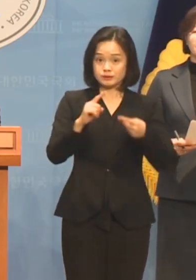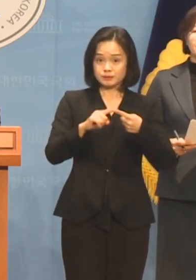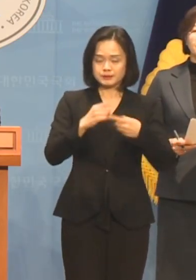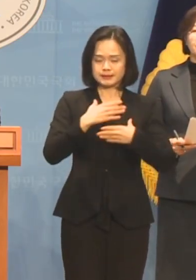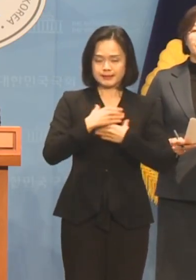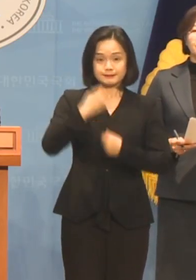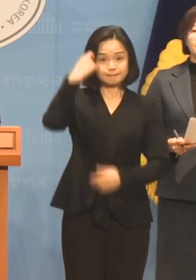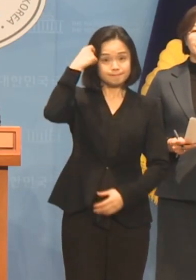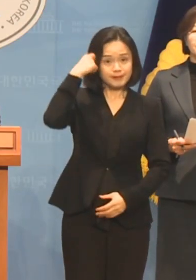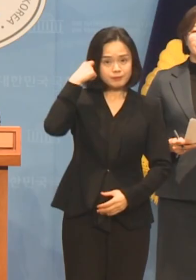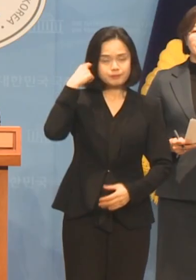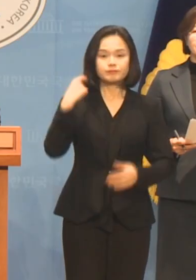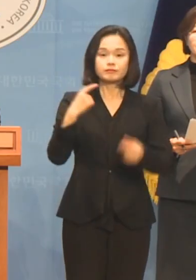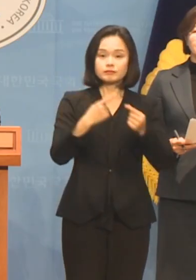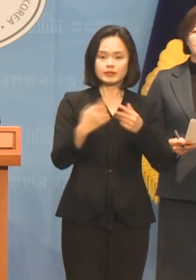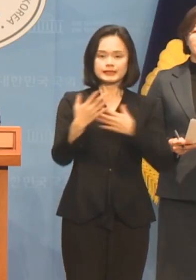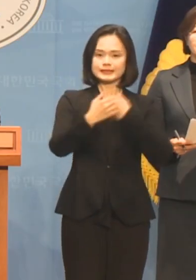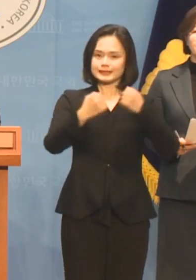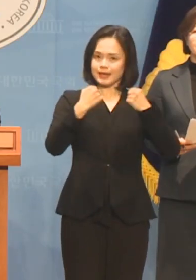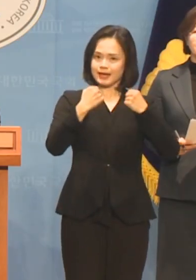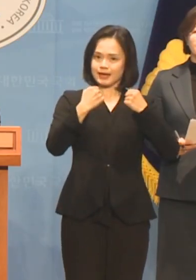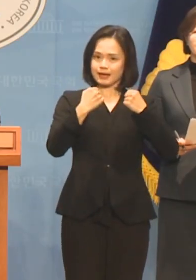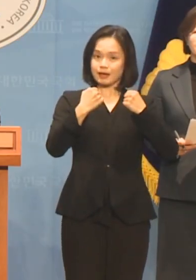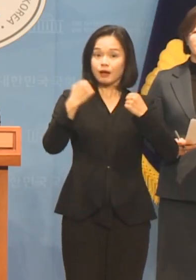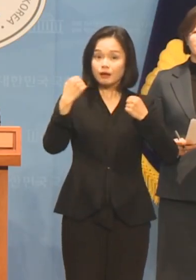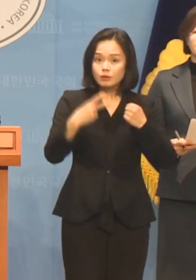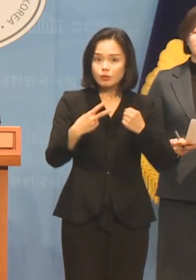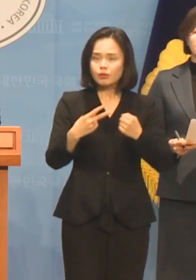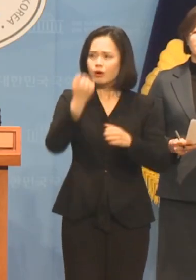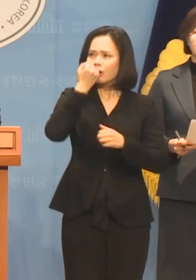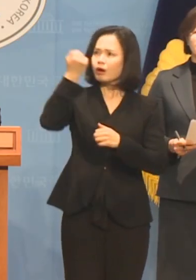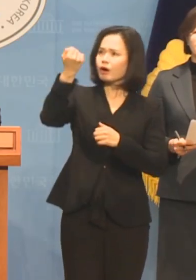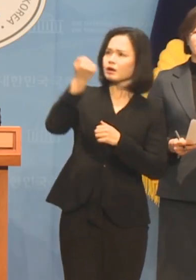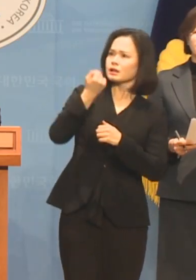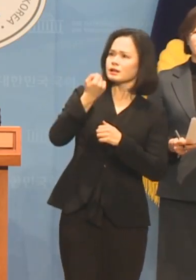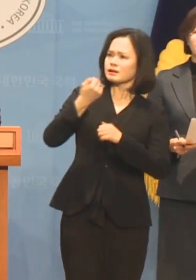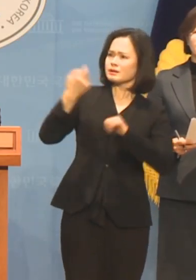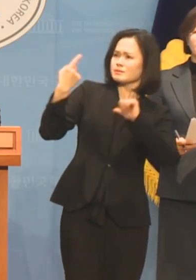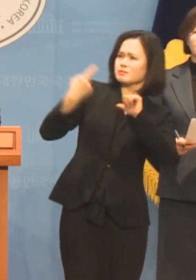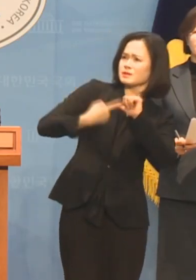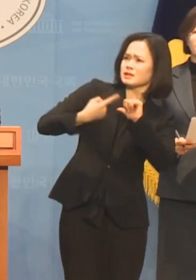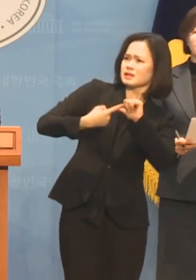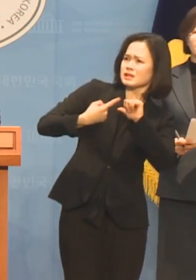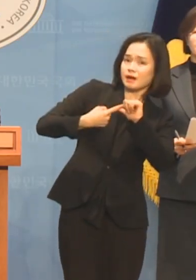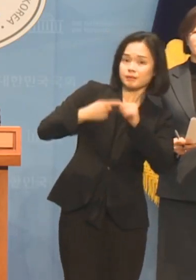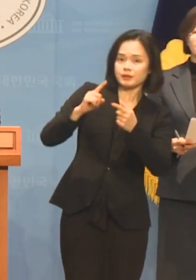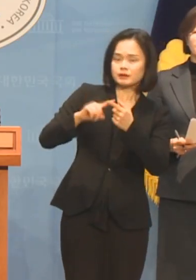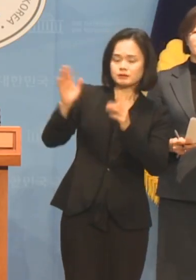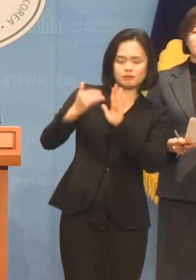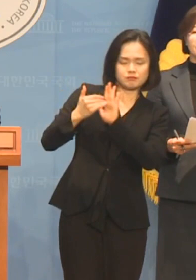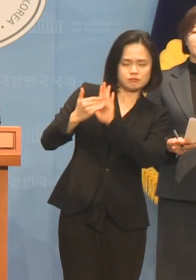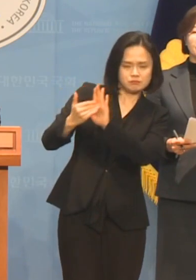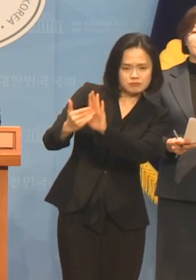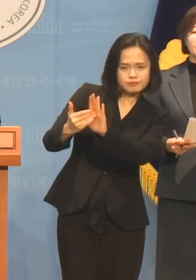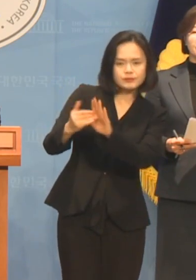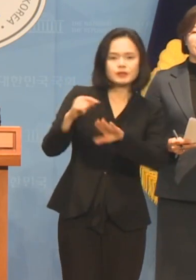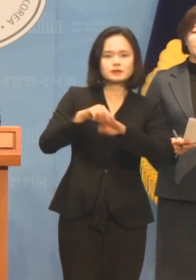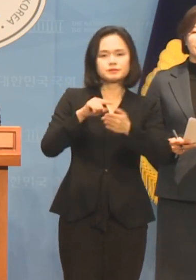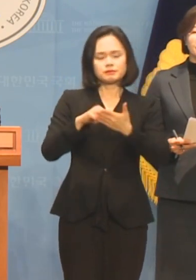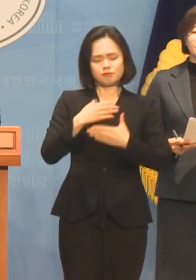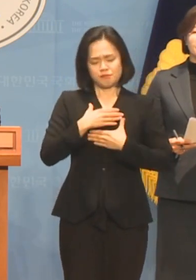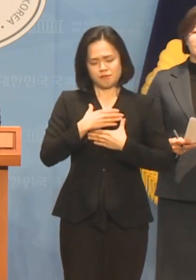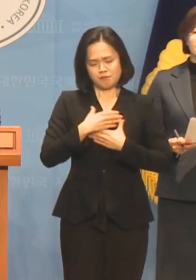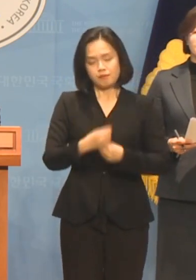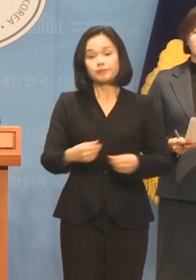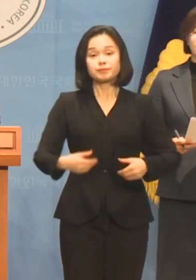함은 기본이고 낙인, 비난, 혐오의 위험이 없는 심리적 안전이 보장되어야 하는데 이를 위해